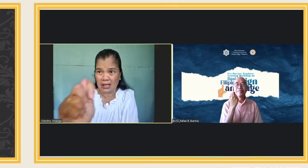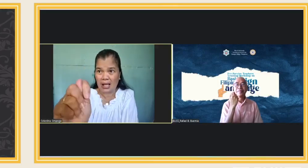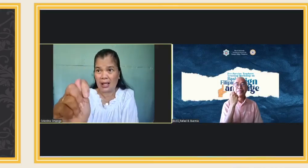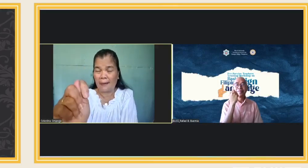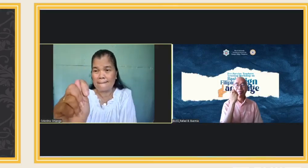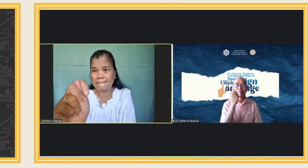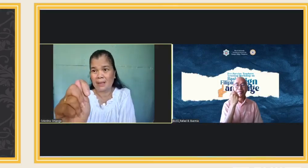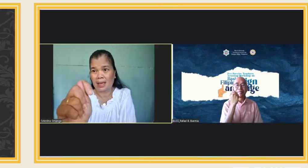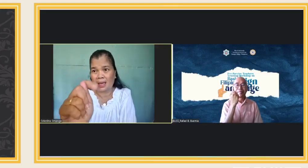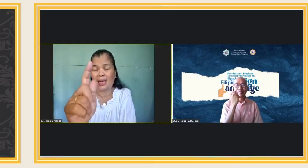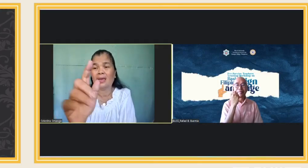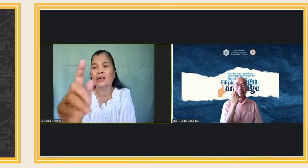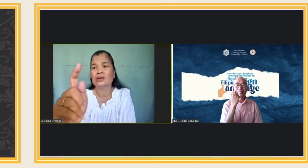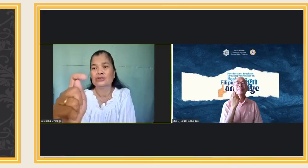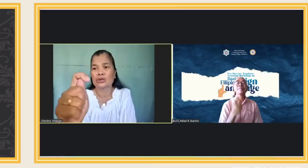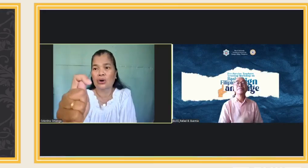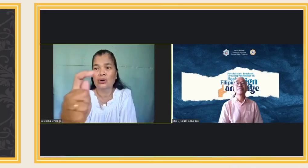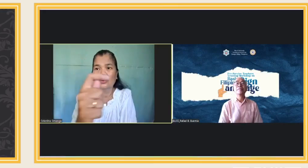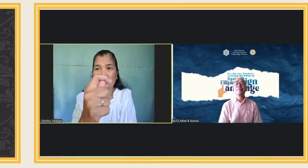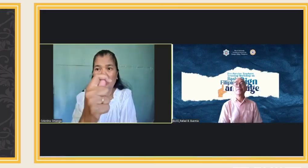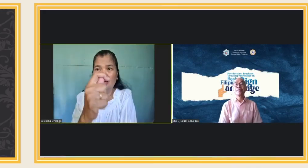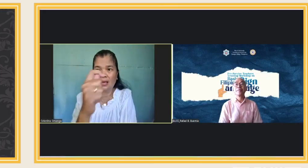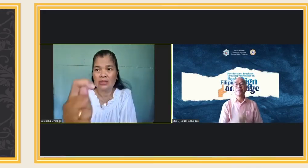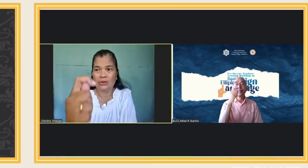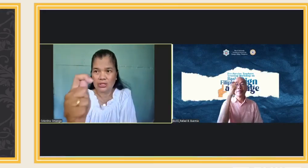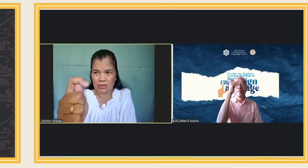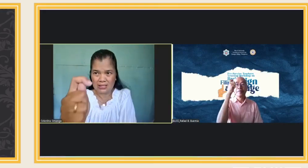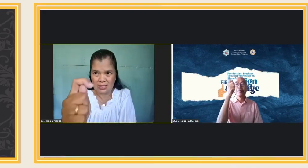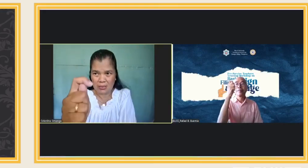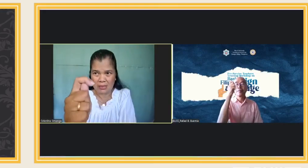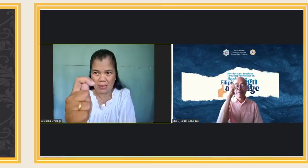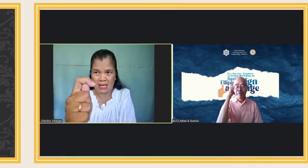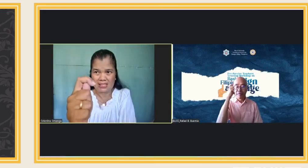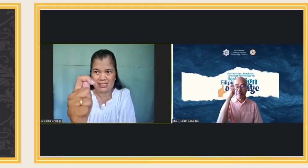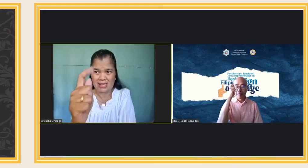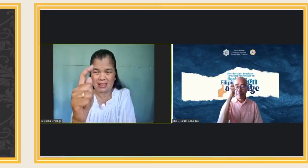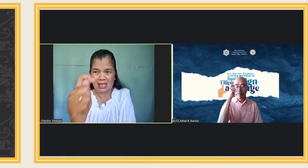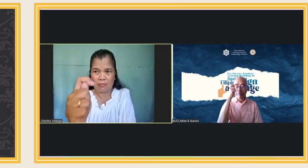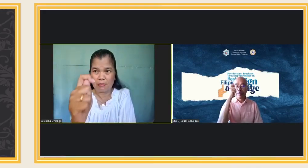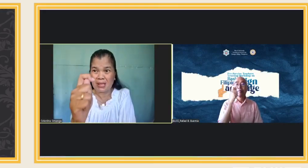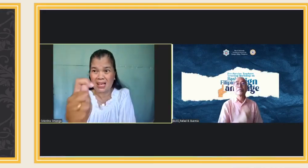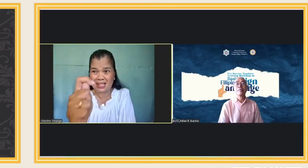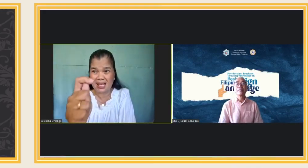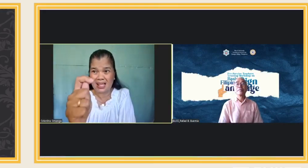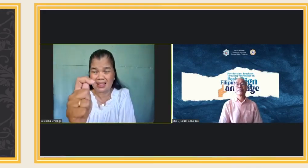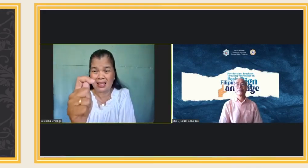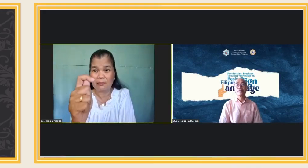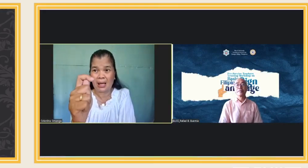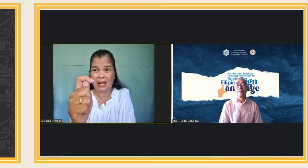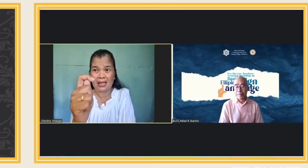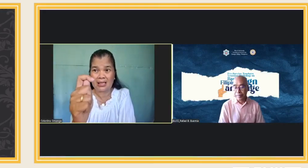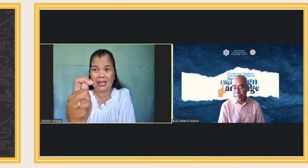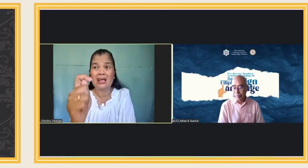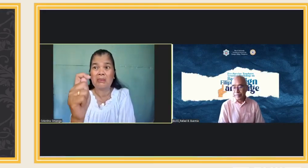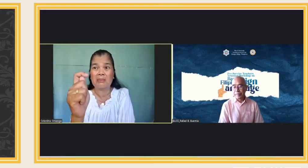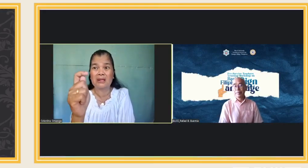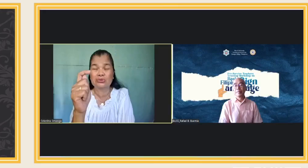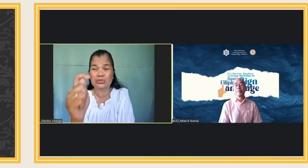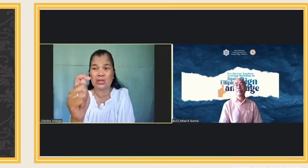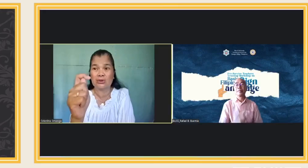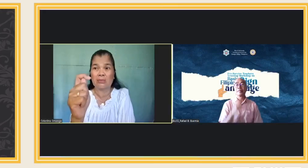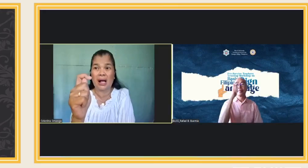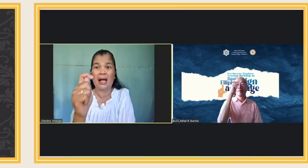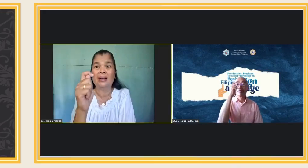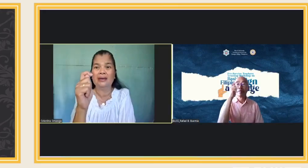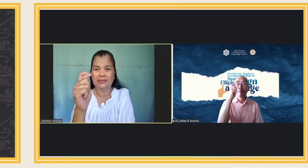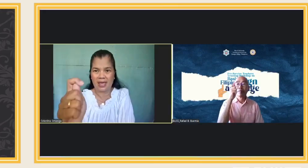ito talaga. Okay? So, ito dito lang sa Pilipinas na T. Pinalitan natin para hindi